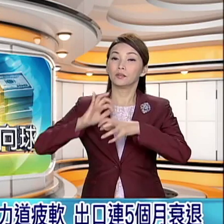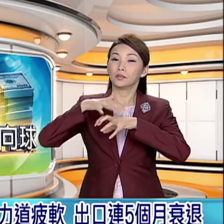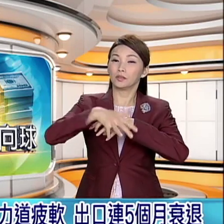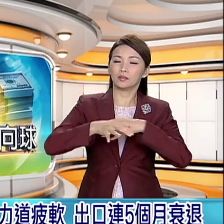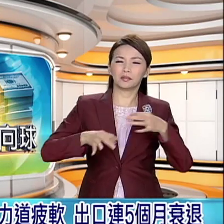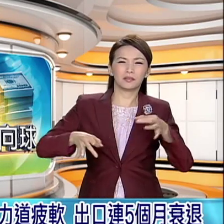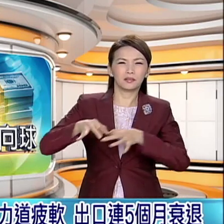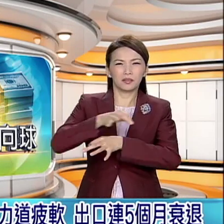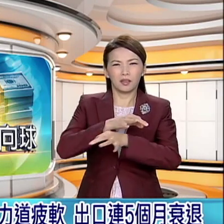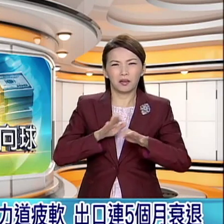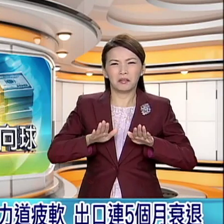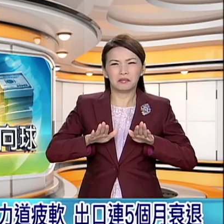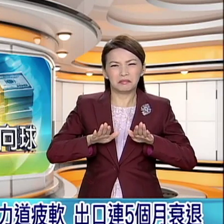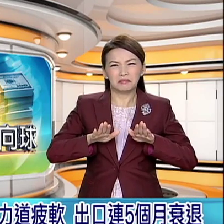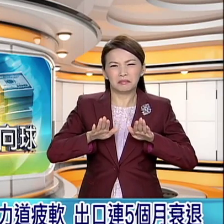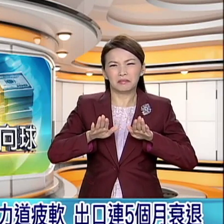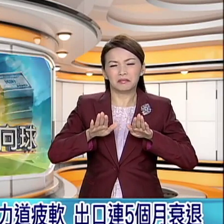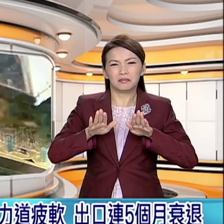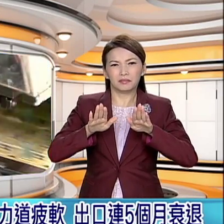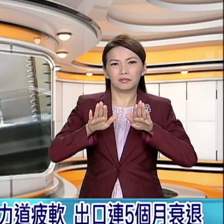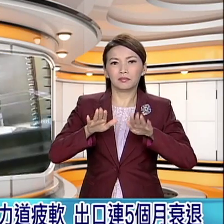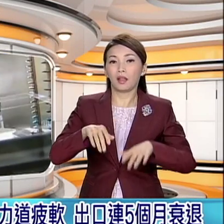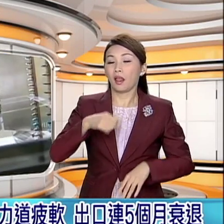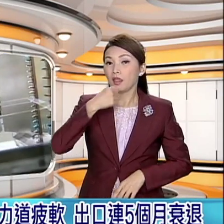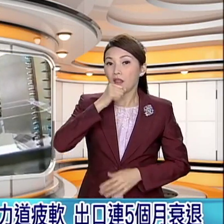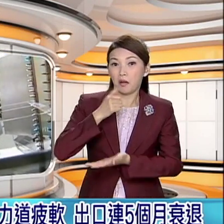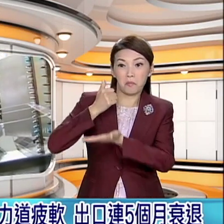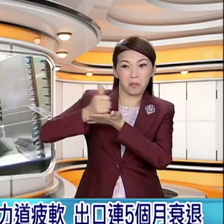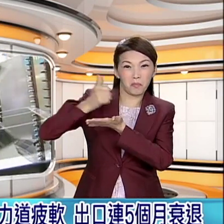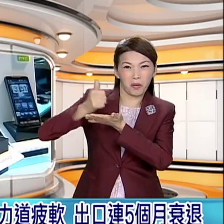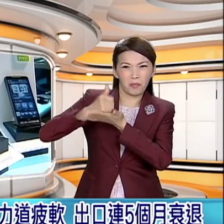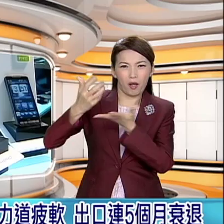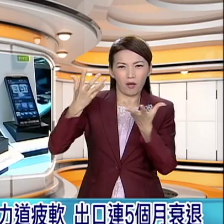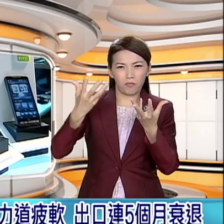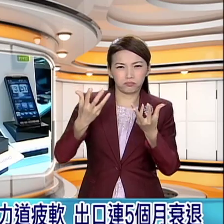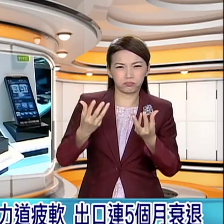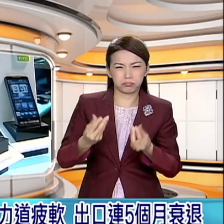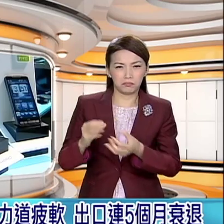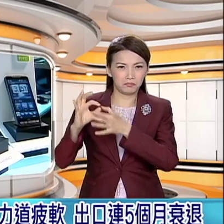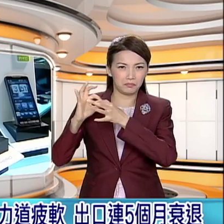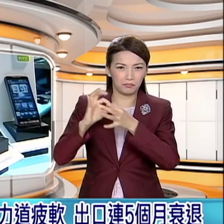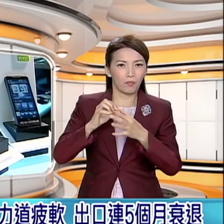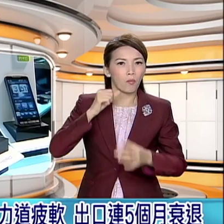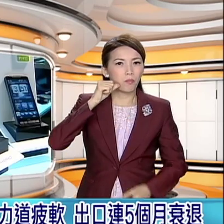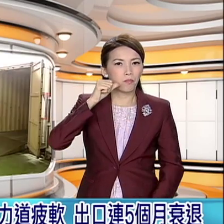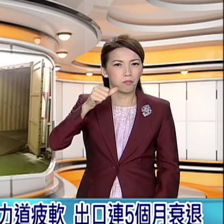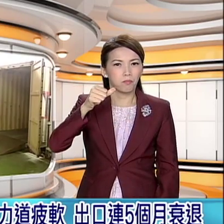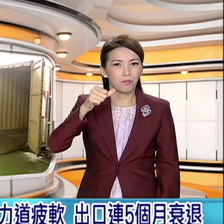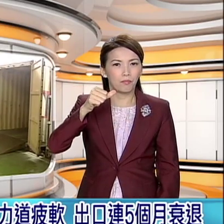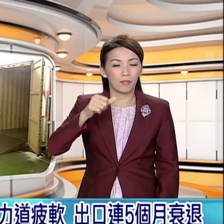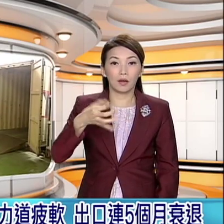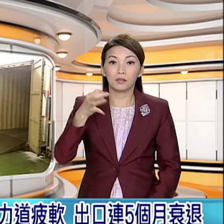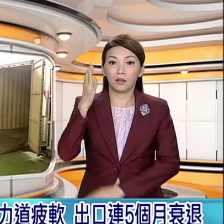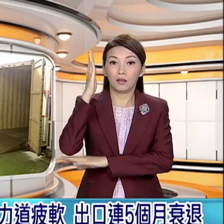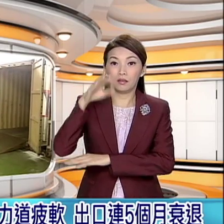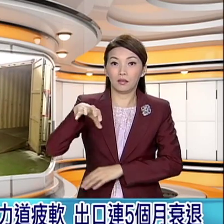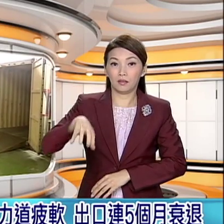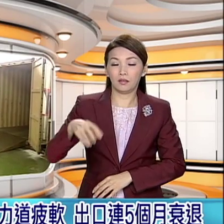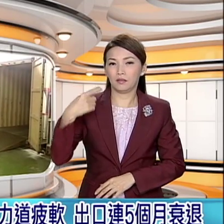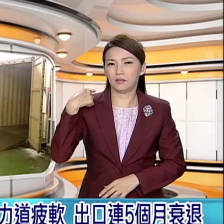全球景气复苏力道不佳，国内出口连续五个月衰退。财政部昨天就